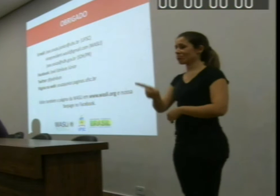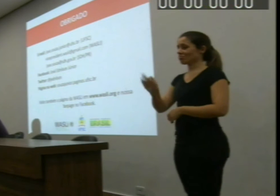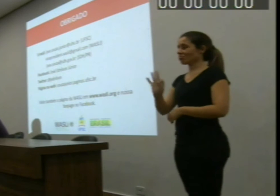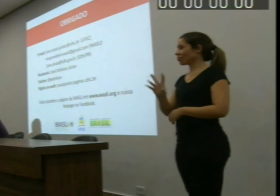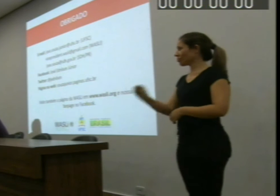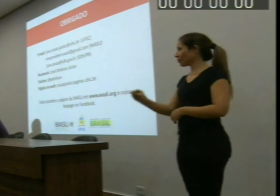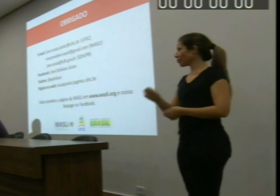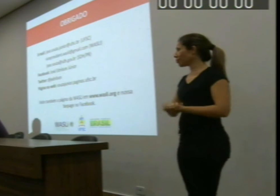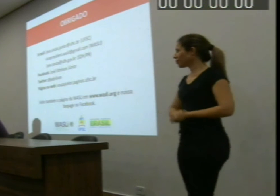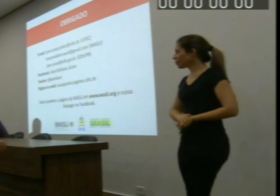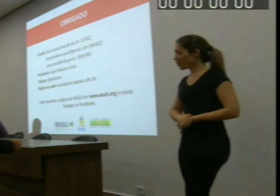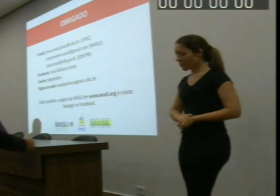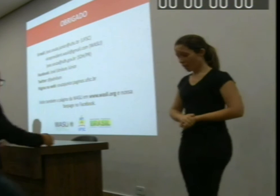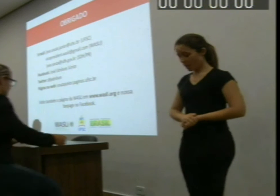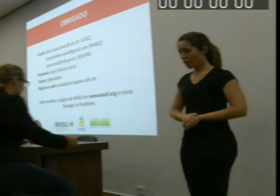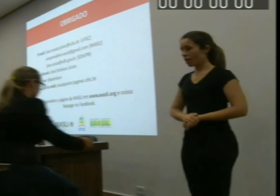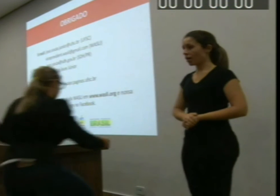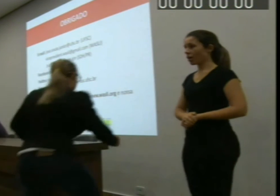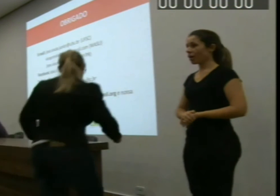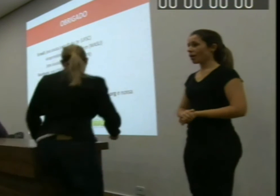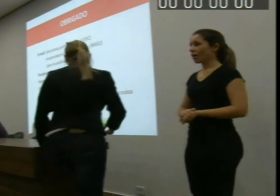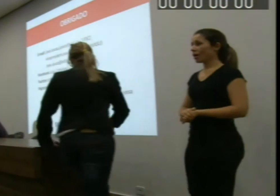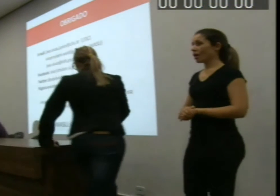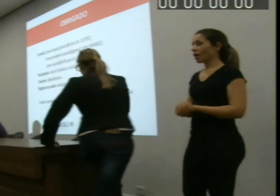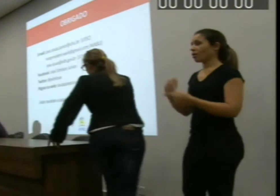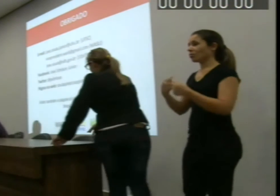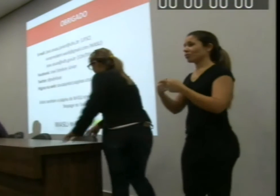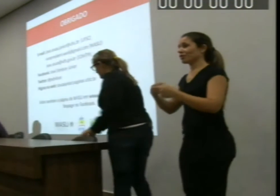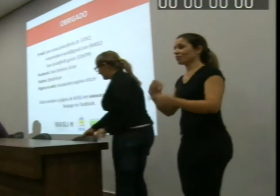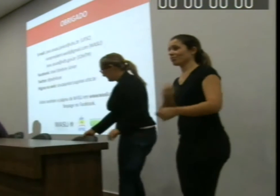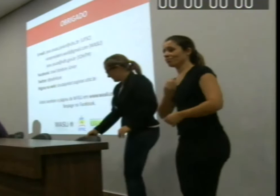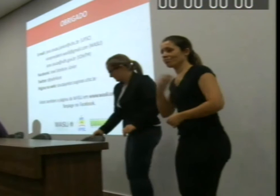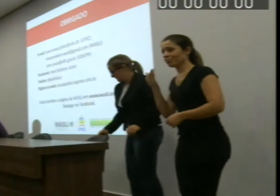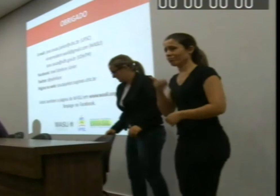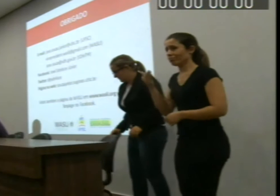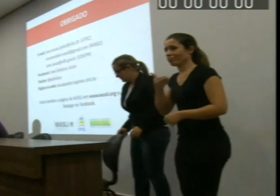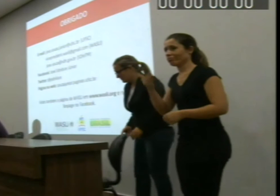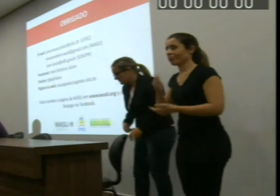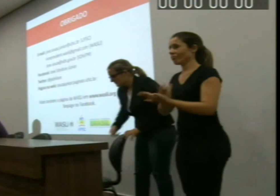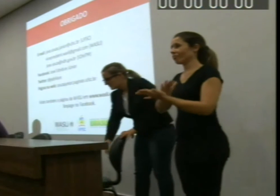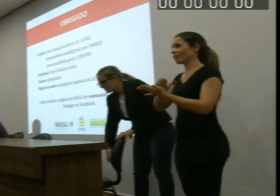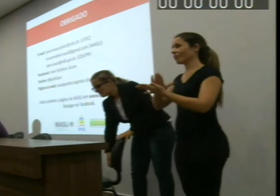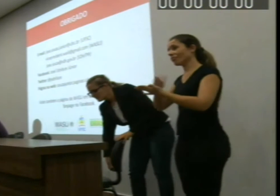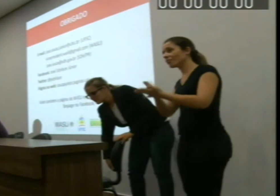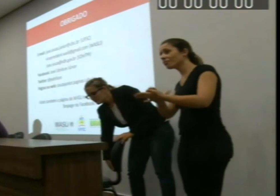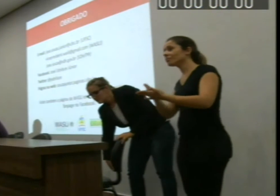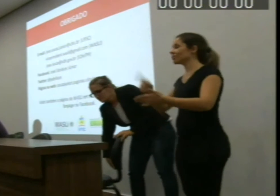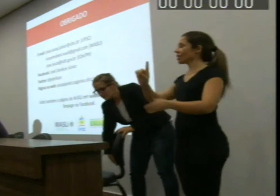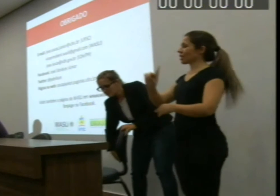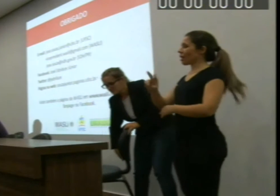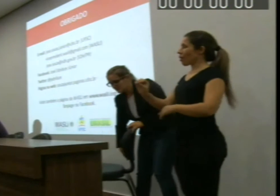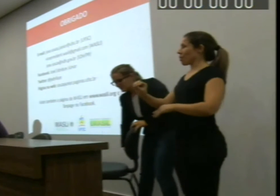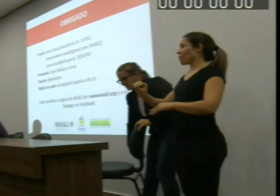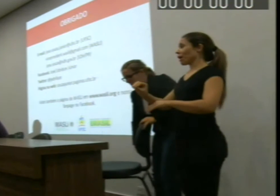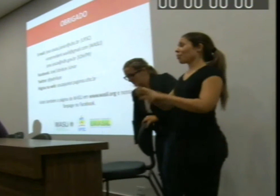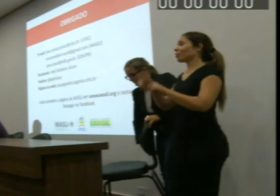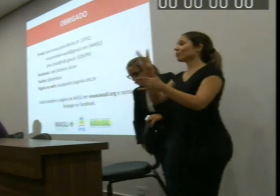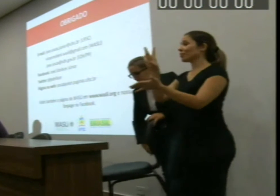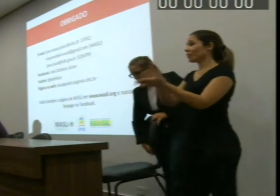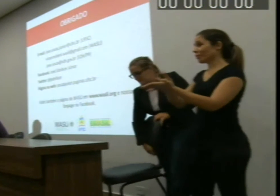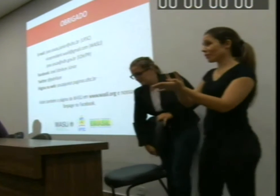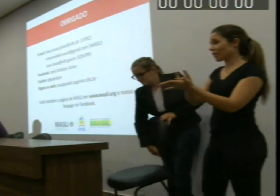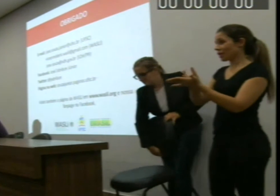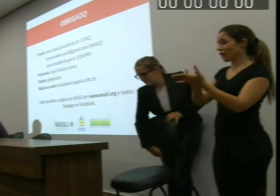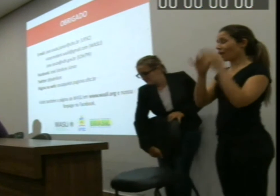interpretação eu não tenho mais atuado com frequência na interpretação né e e o fato é que é difícil